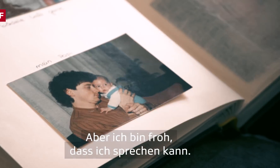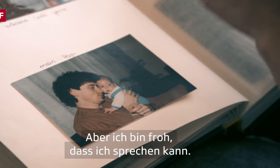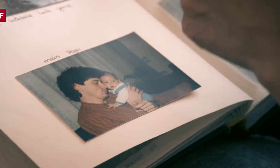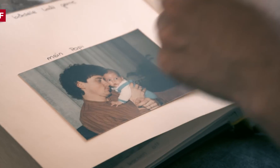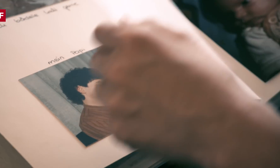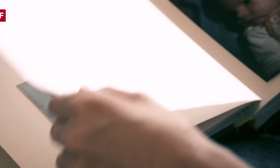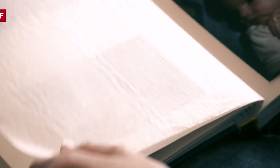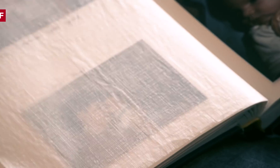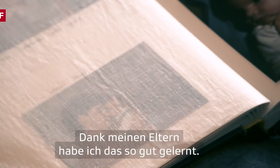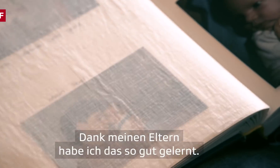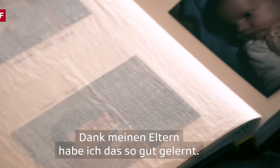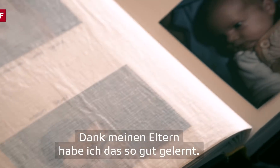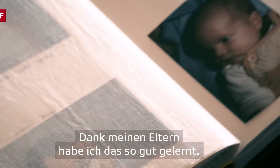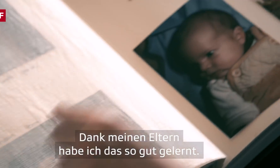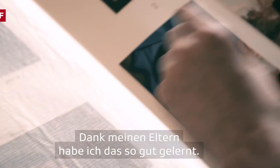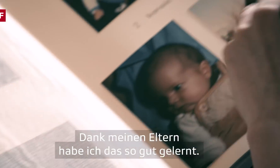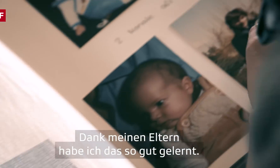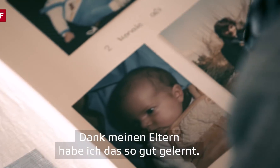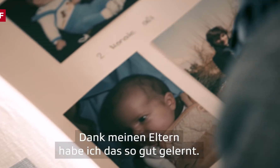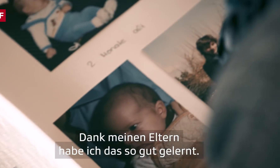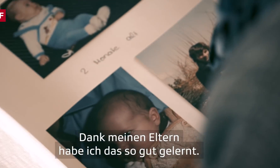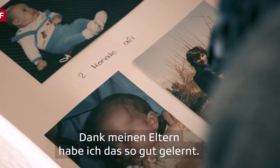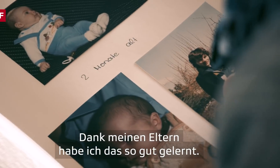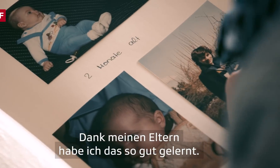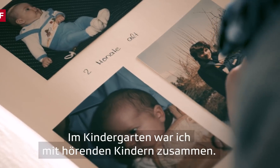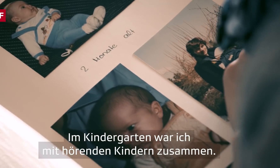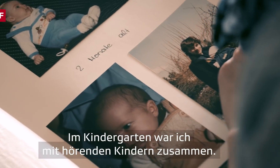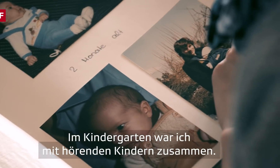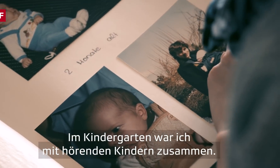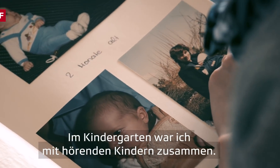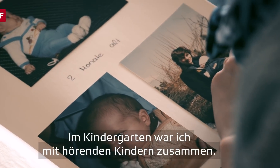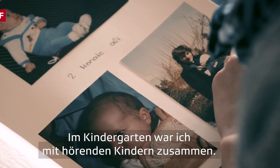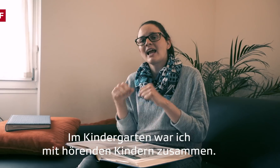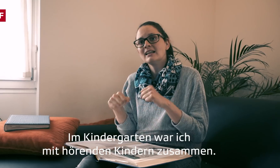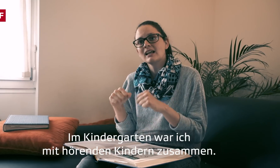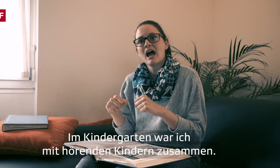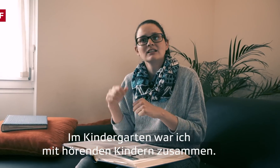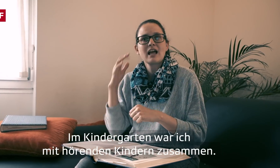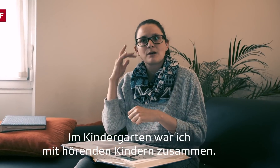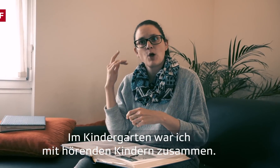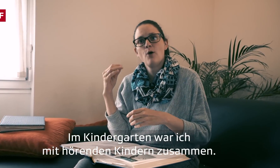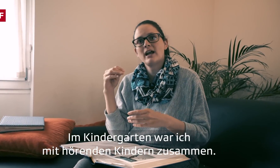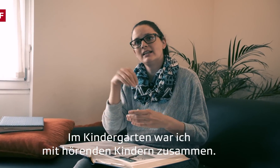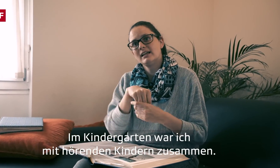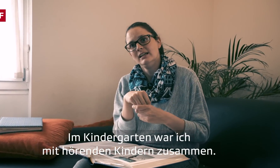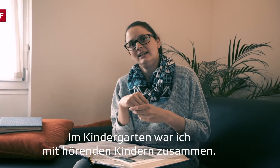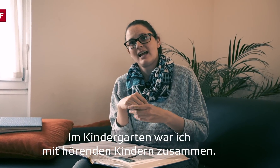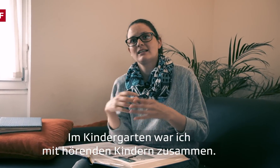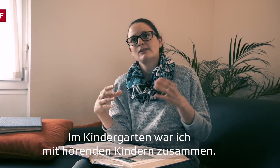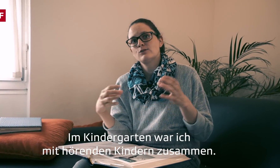kann. Dank von meinen Eltern habe ich so gelernt. Aber ich war in der Kindergarten in einem hörenden